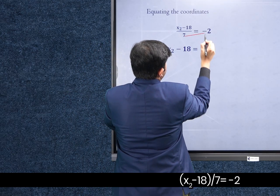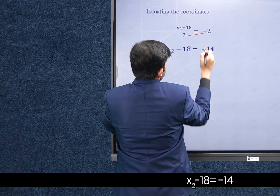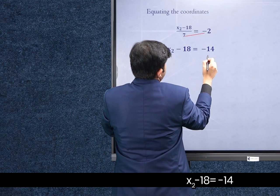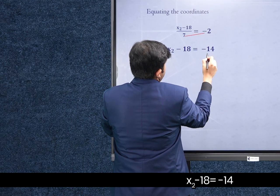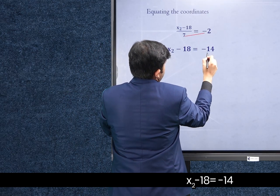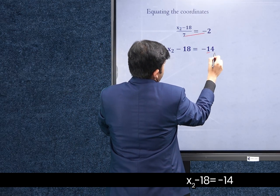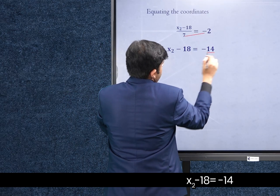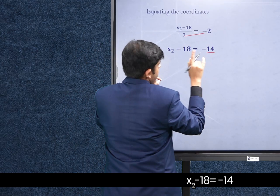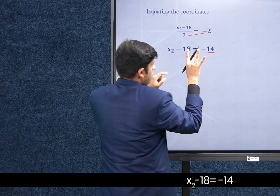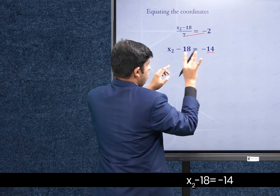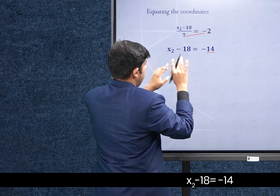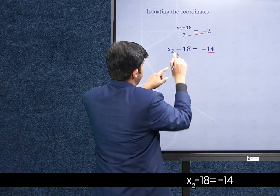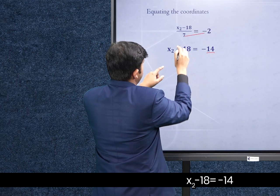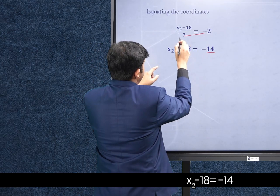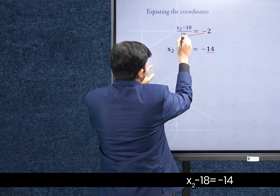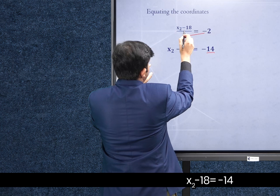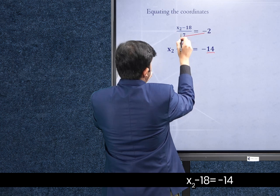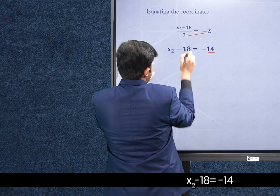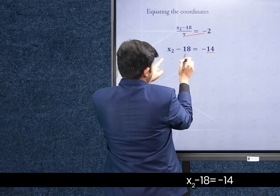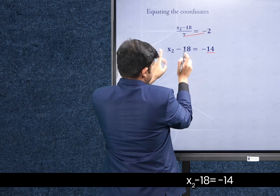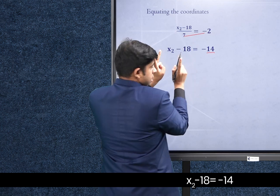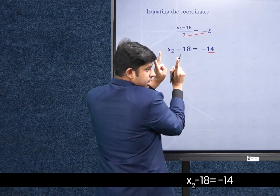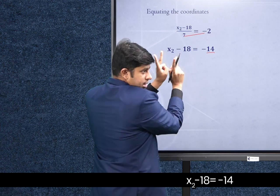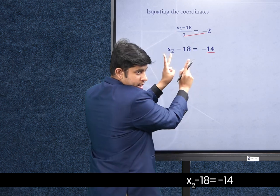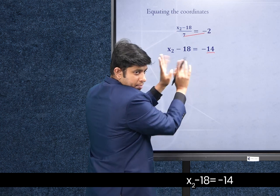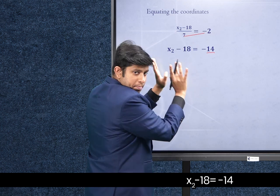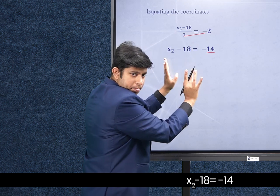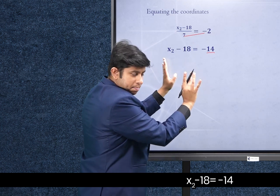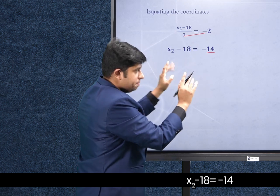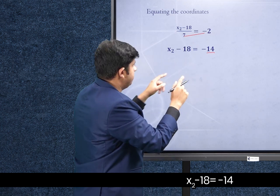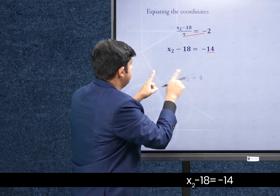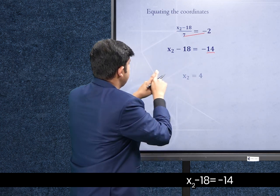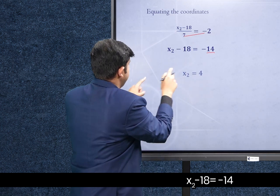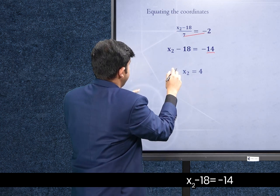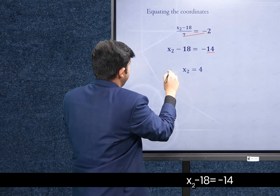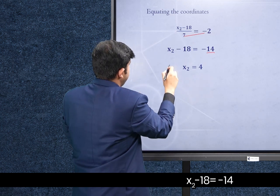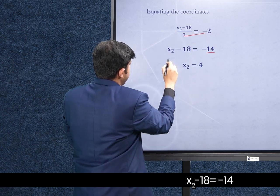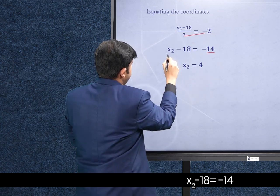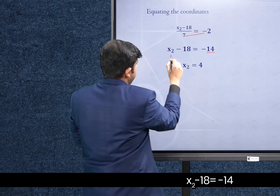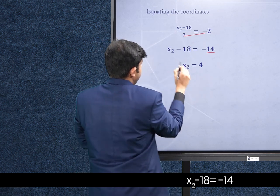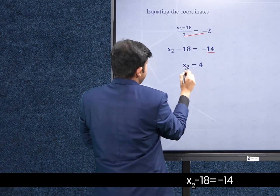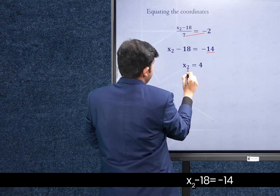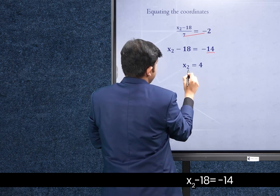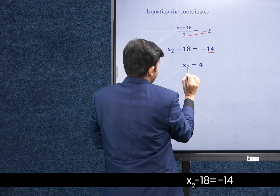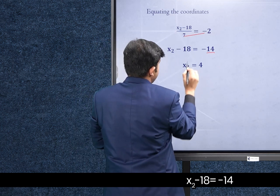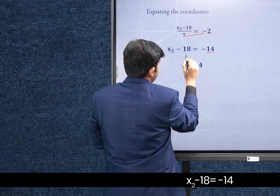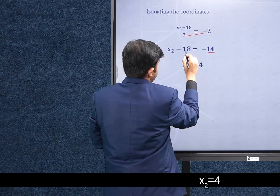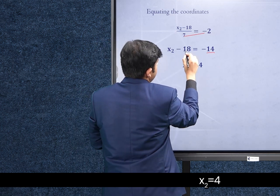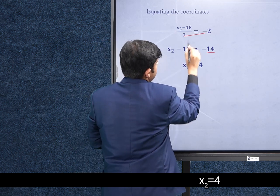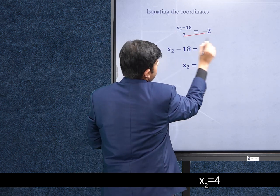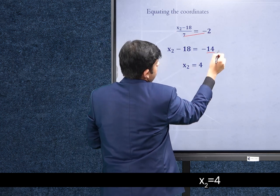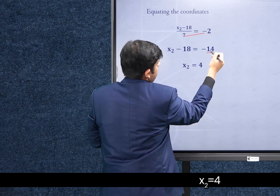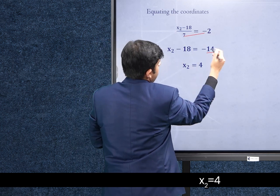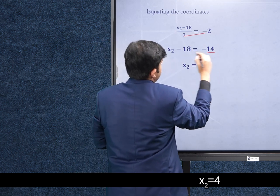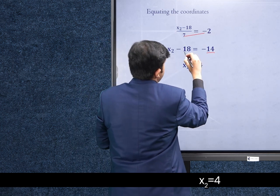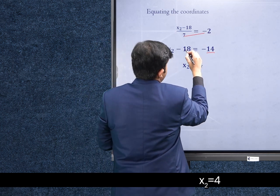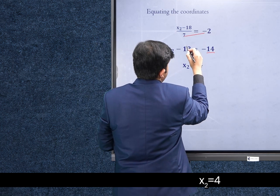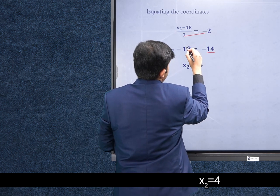x கீழ் இலக்க 2 கழித்தல் 18 ஈடு கழித்தல் 14 x கீழ் இலக்க 2